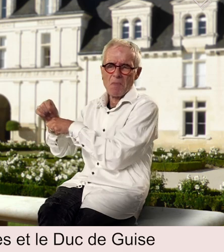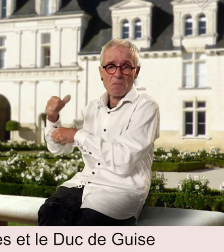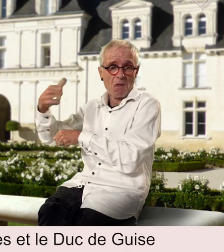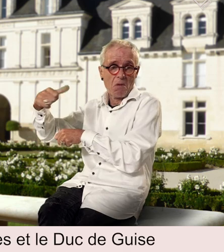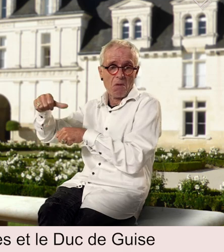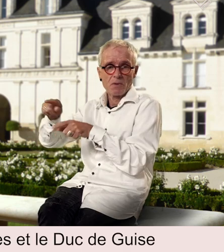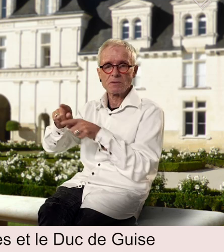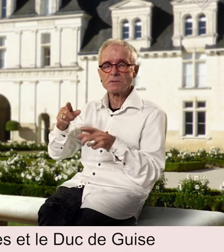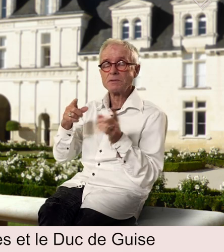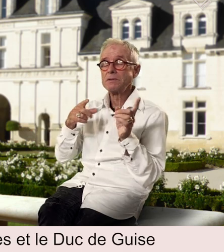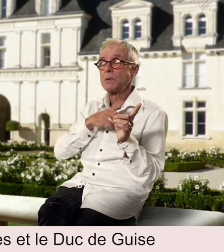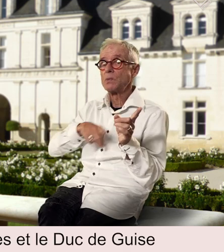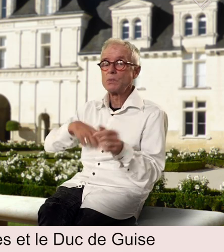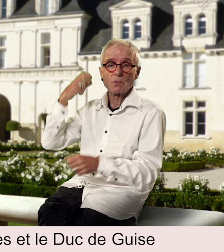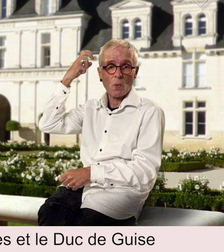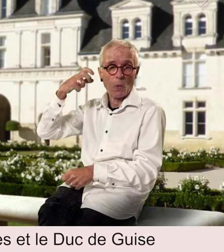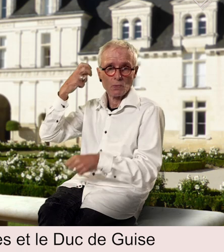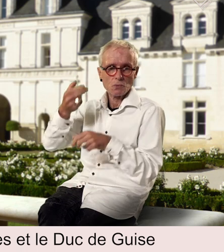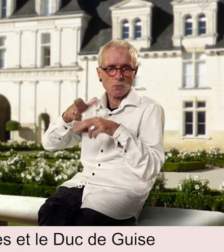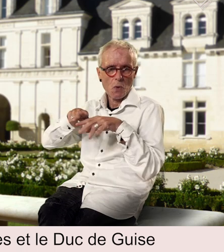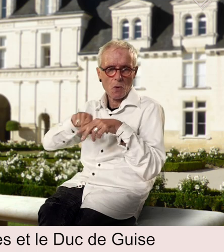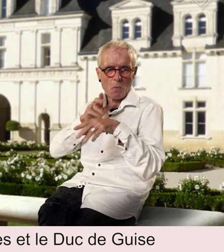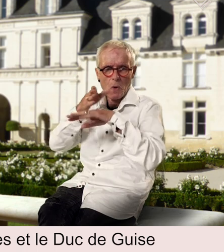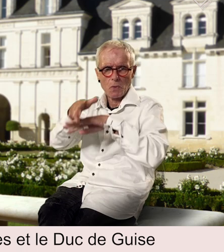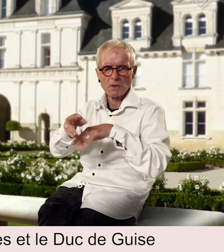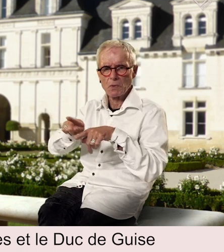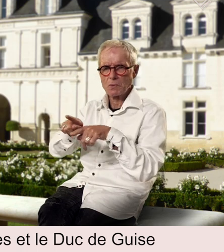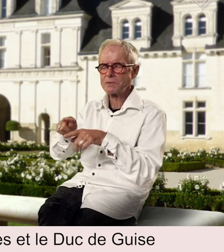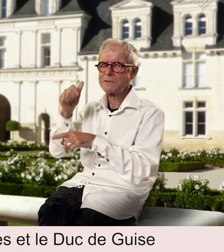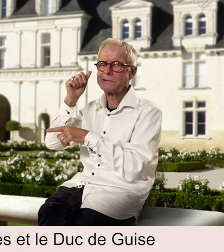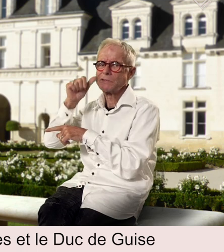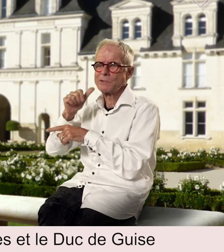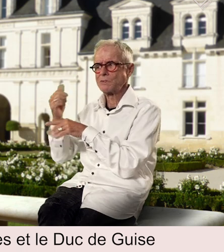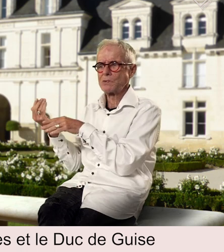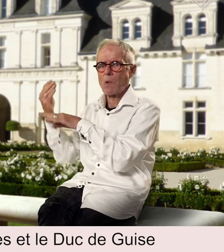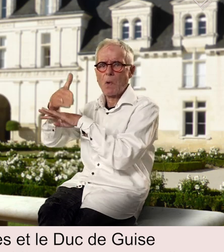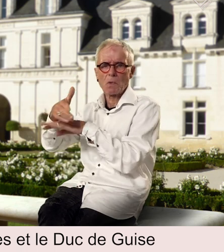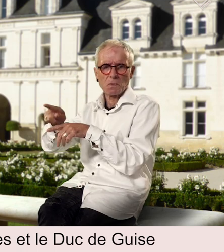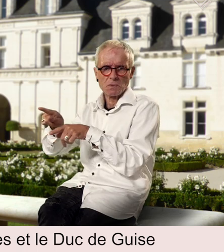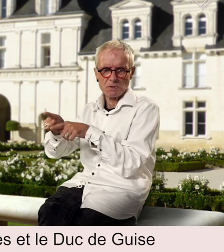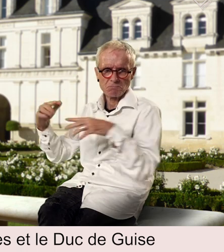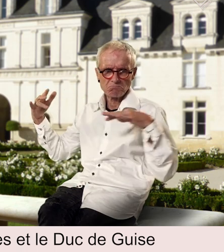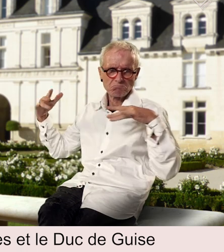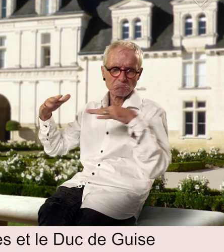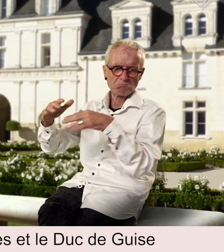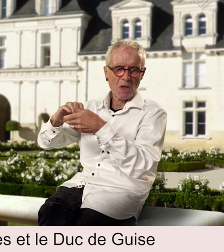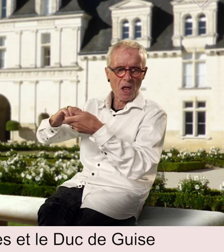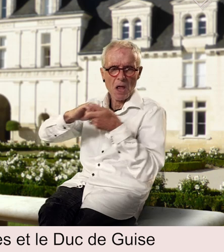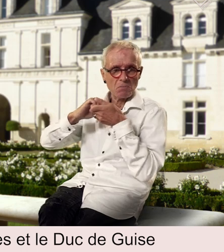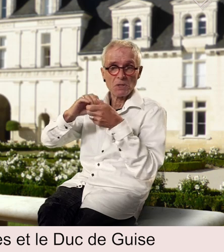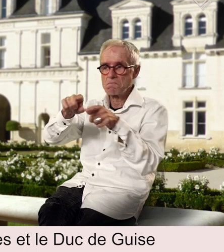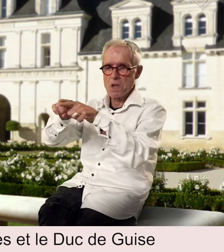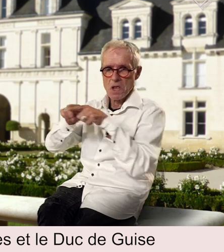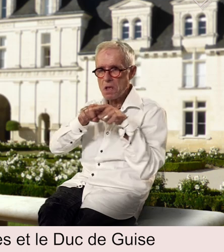d'Anjou dansait une entrée de mort et le duc de Guise avec quatre autres était de son entrée. Leurs habits étaient tous